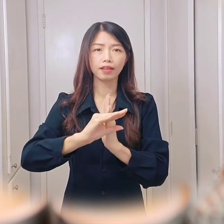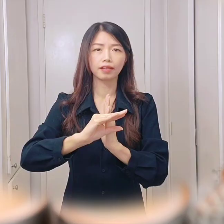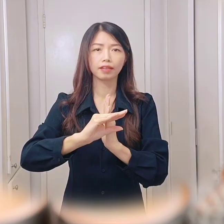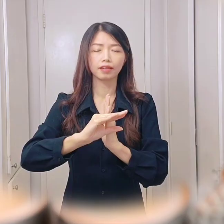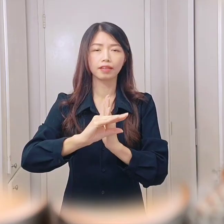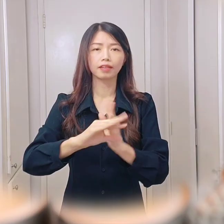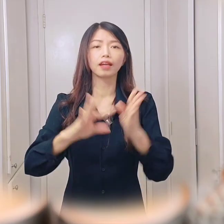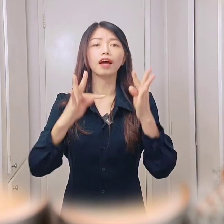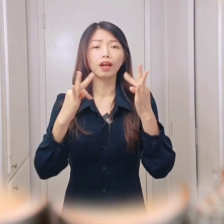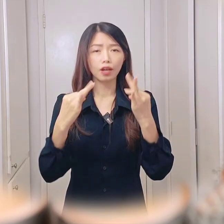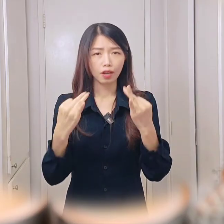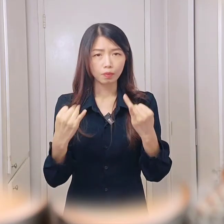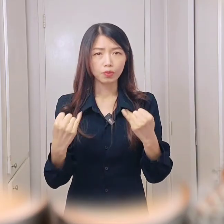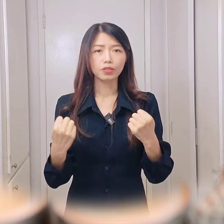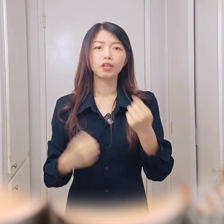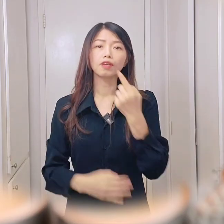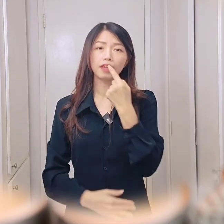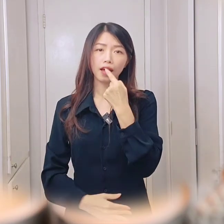중에